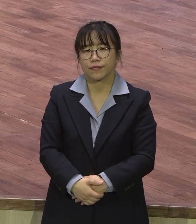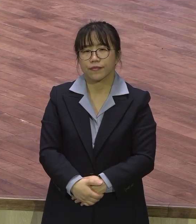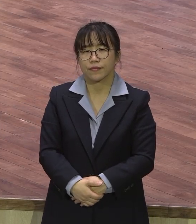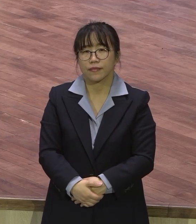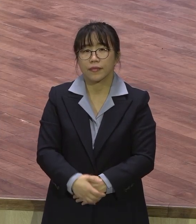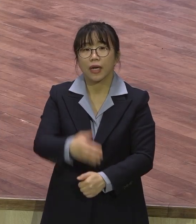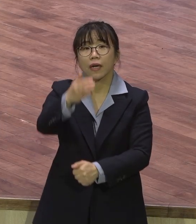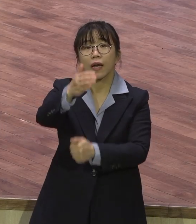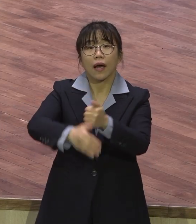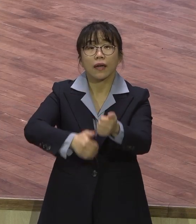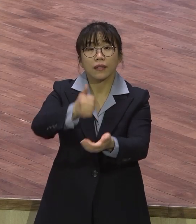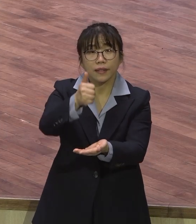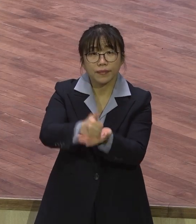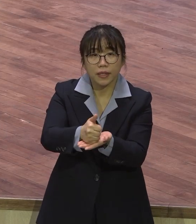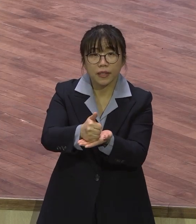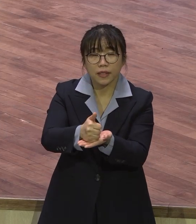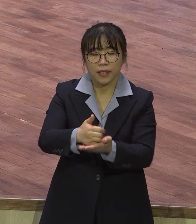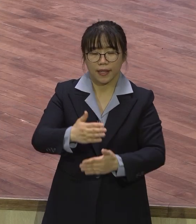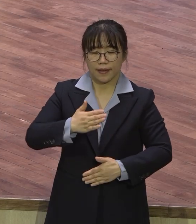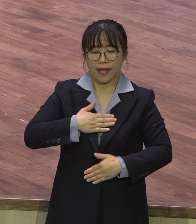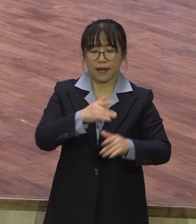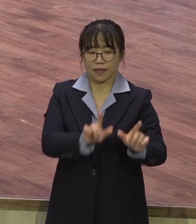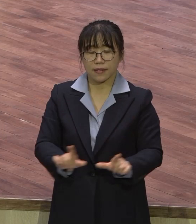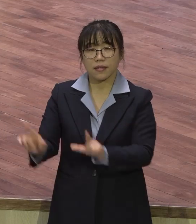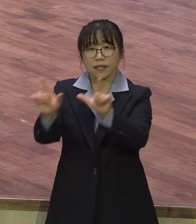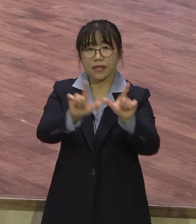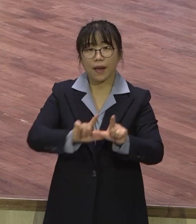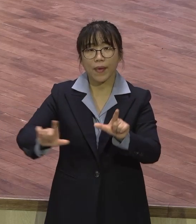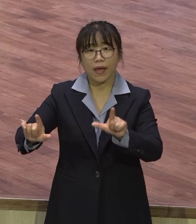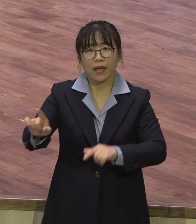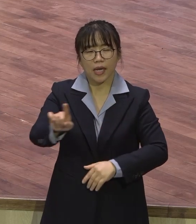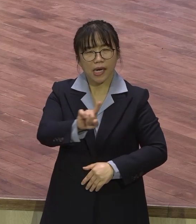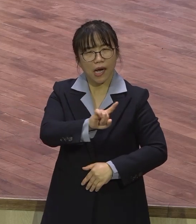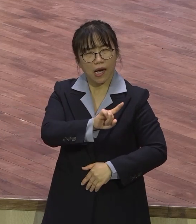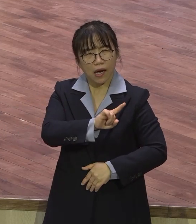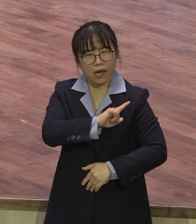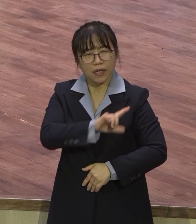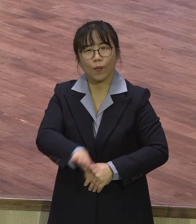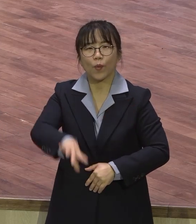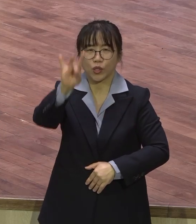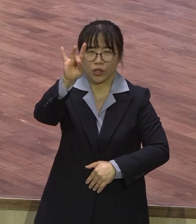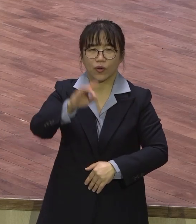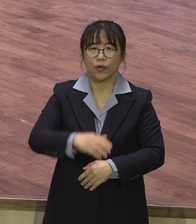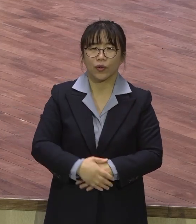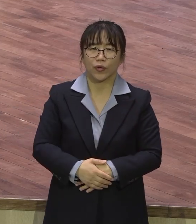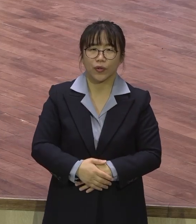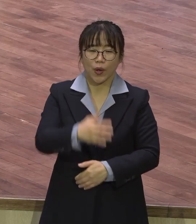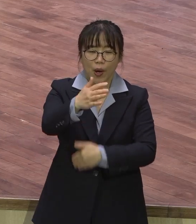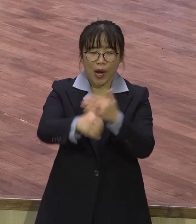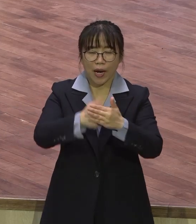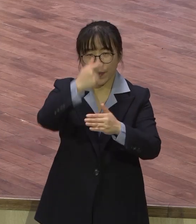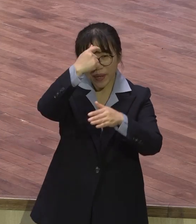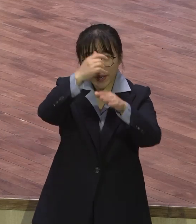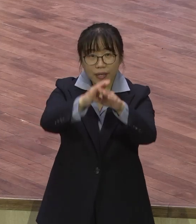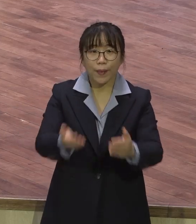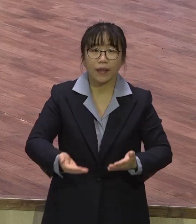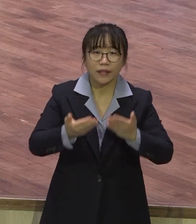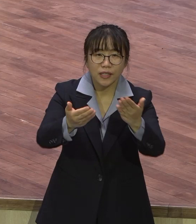하나님이 무슨 말입니까 내 인생의 최우선순이다 하나님 앞에 예배하러 가는 것이